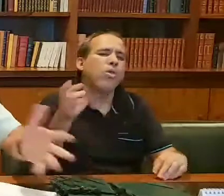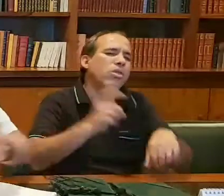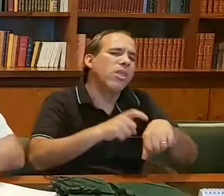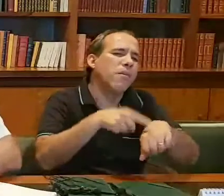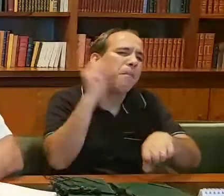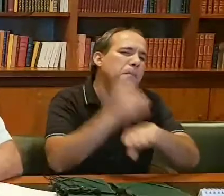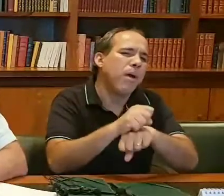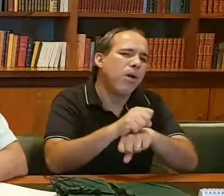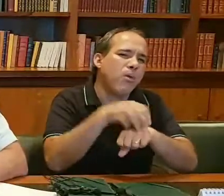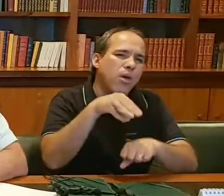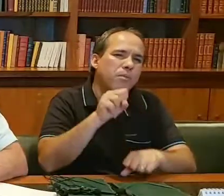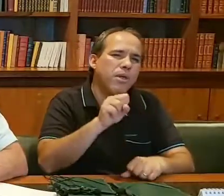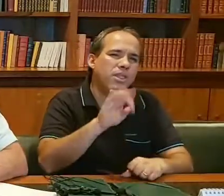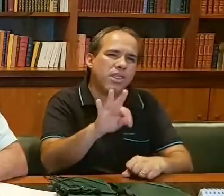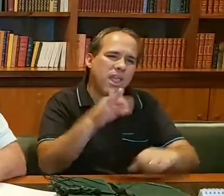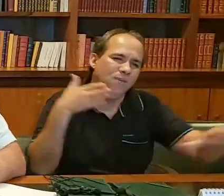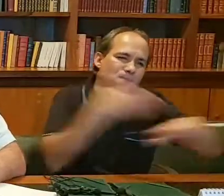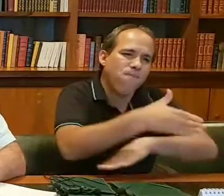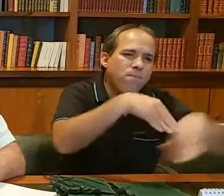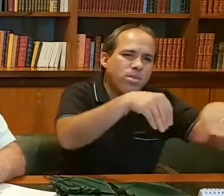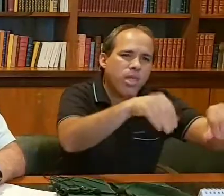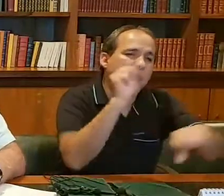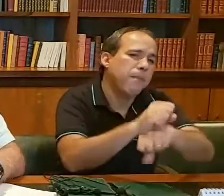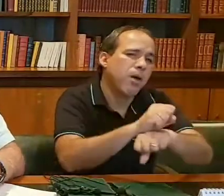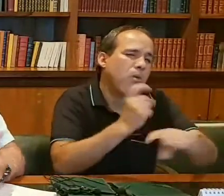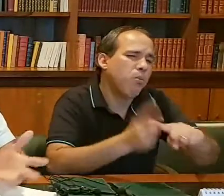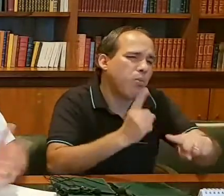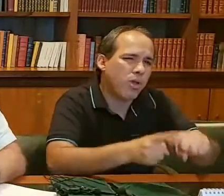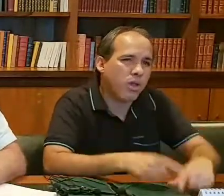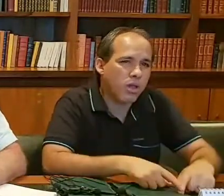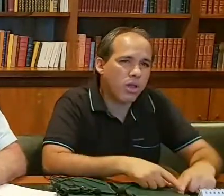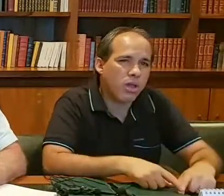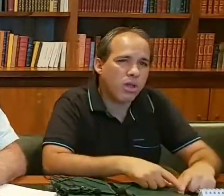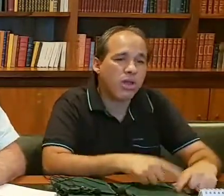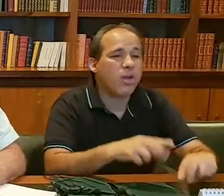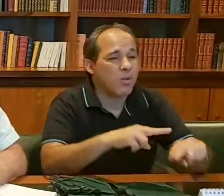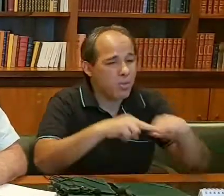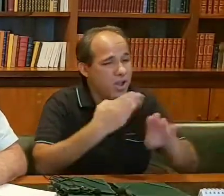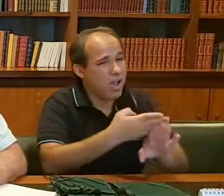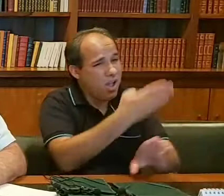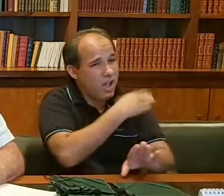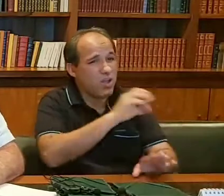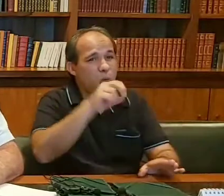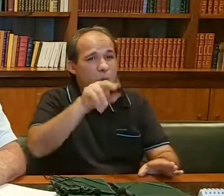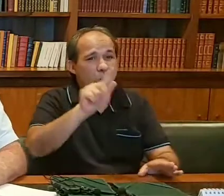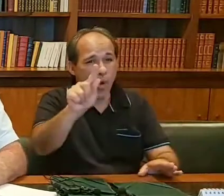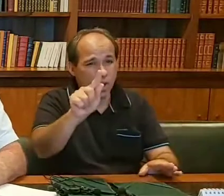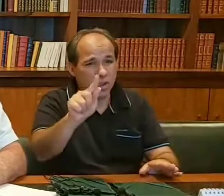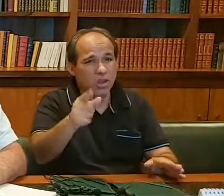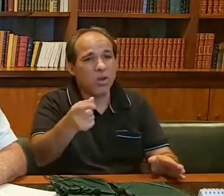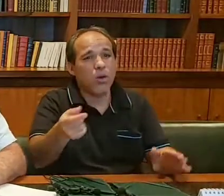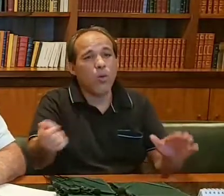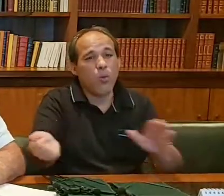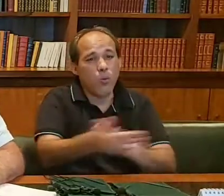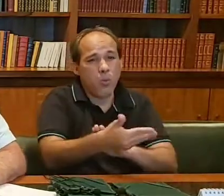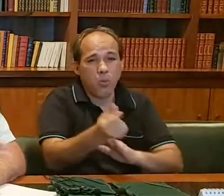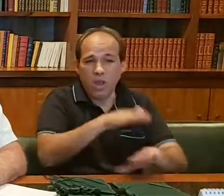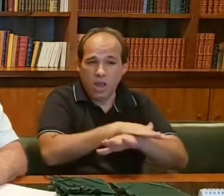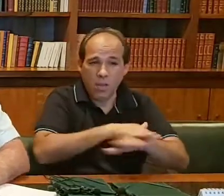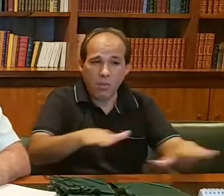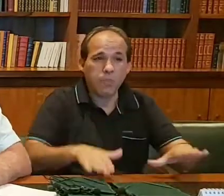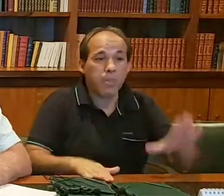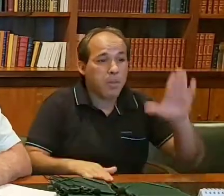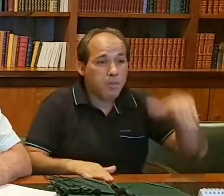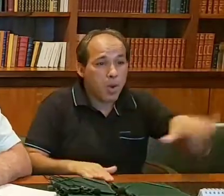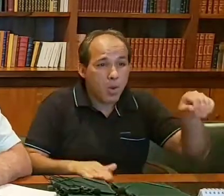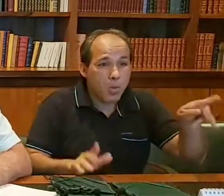Por que não tem invasão do MST? Em parte, acabamos com grana de ONG. Tinha banco estatal que dava dinheiro para a ONG que